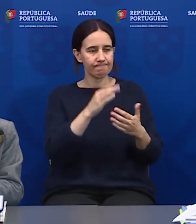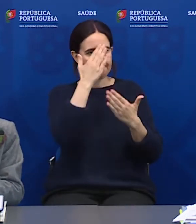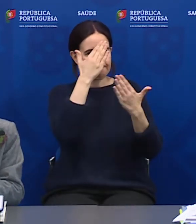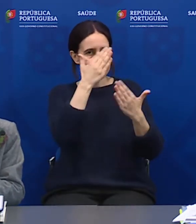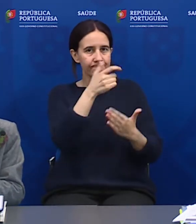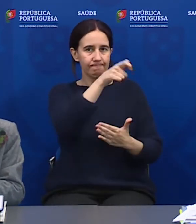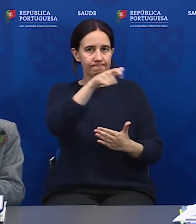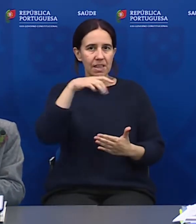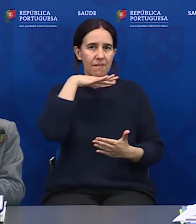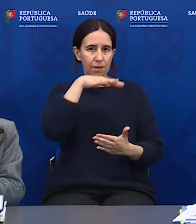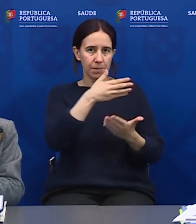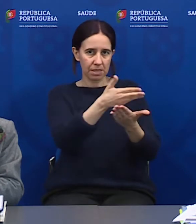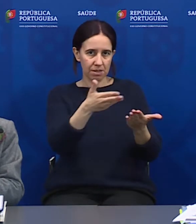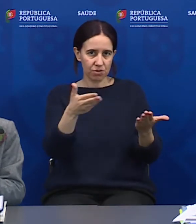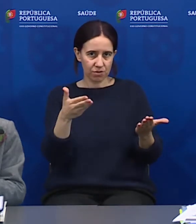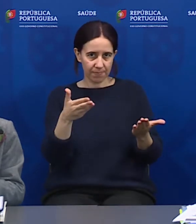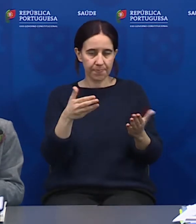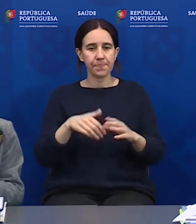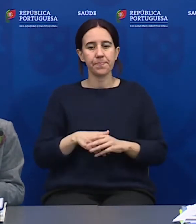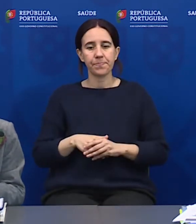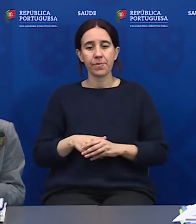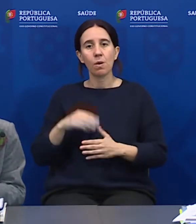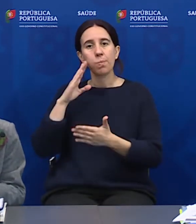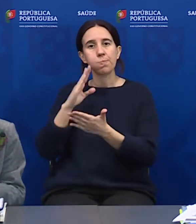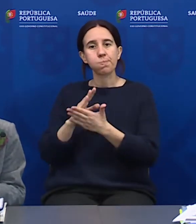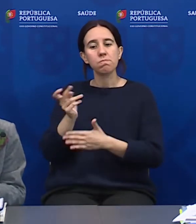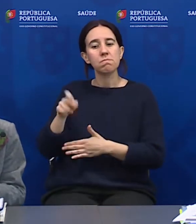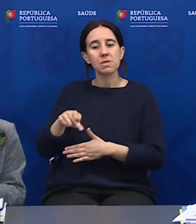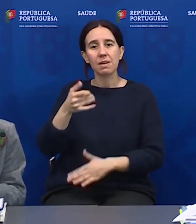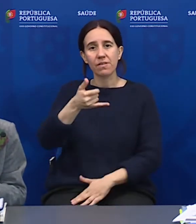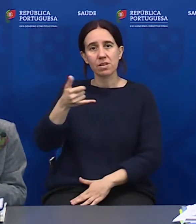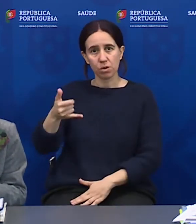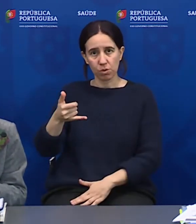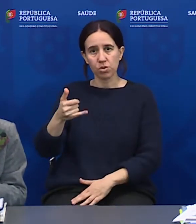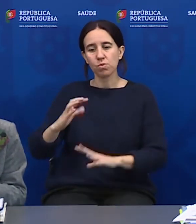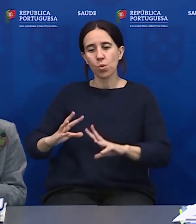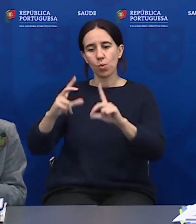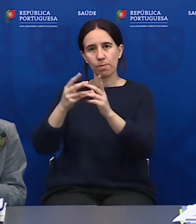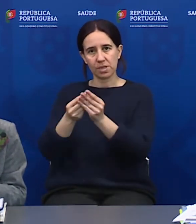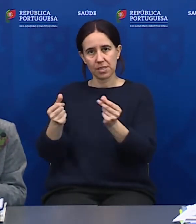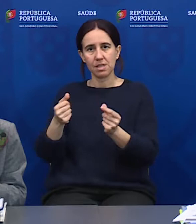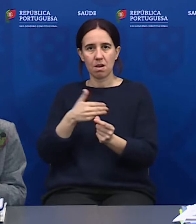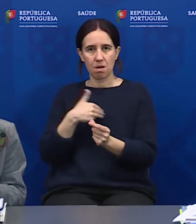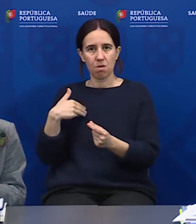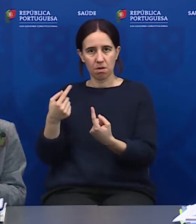às respectivas famílias. E, finalmente, verificam-se 22 casos de recuperação.